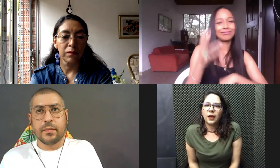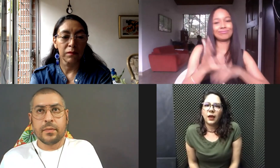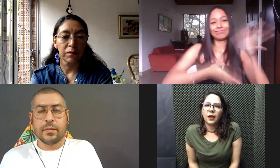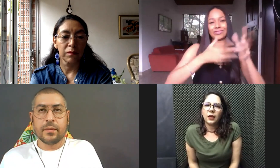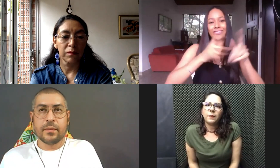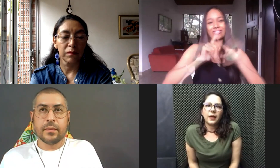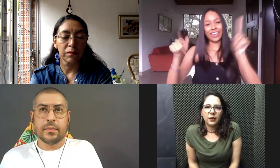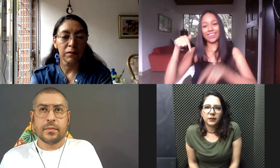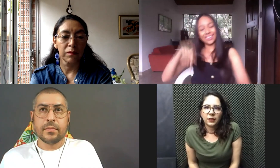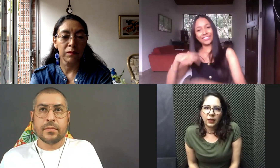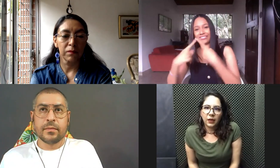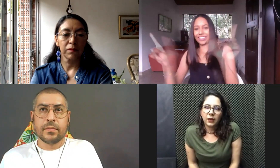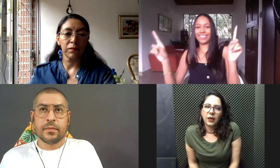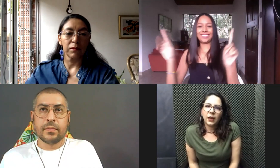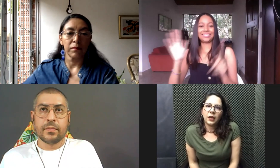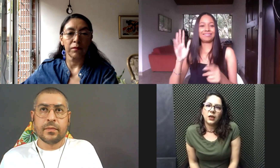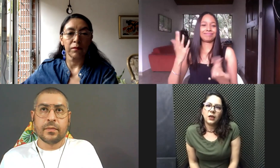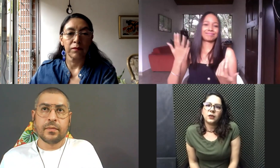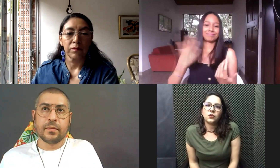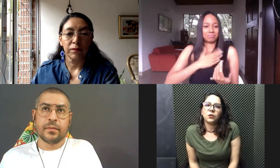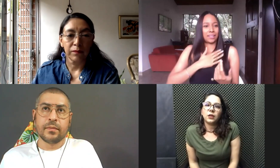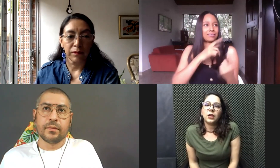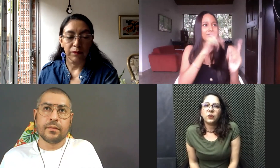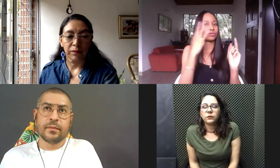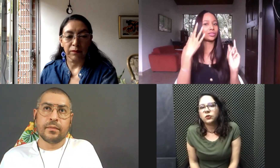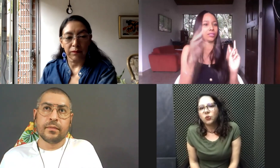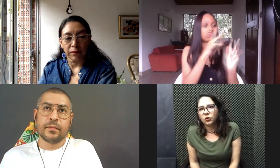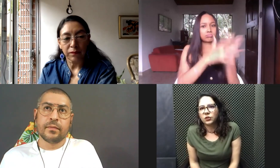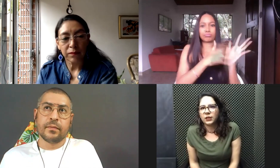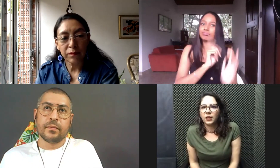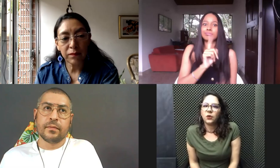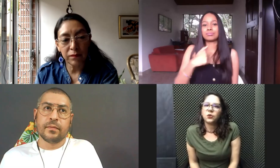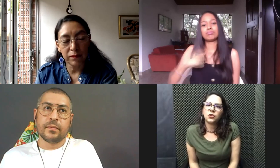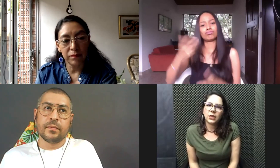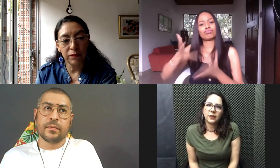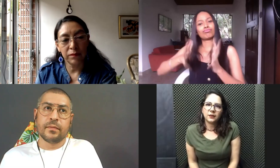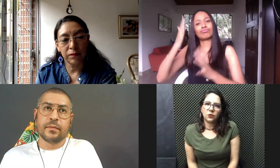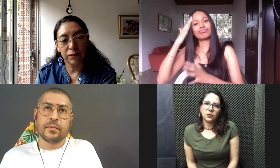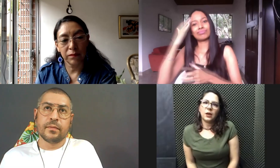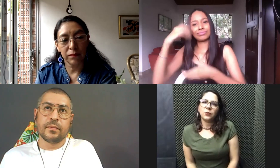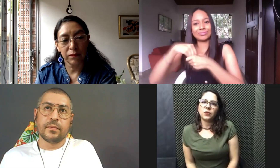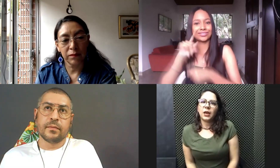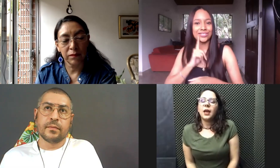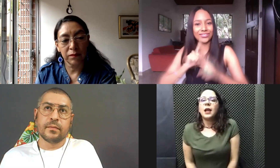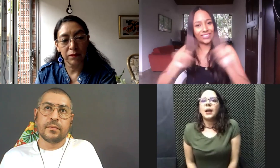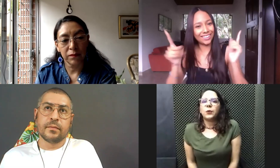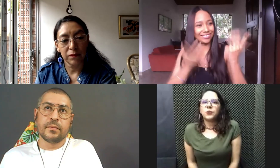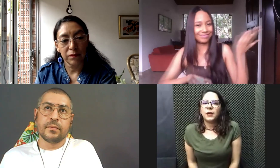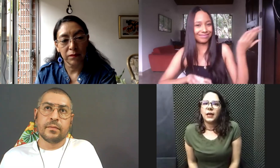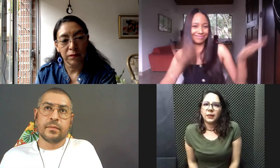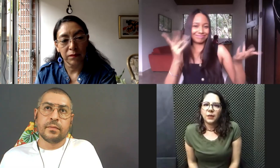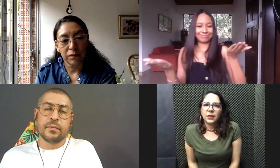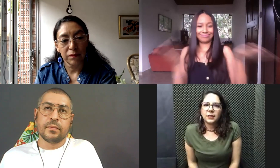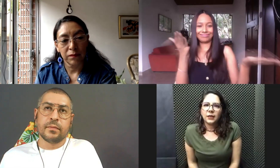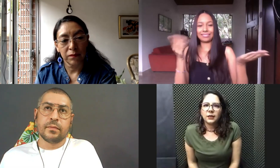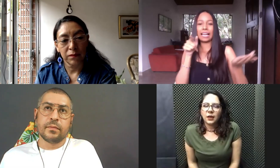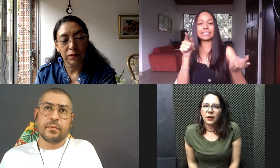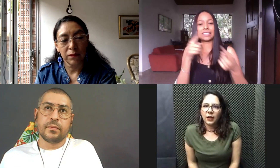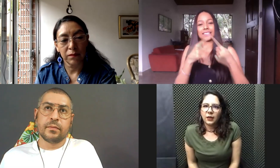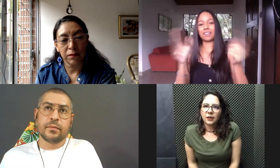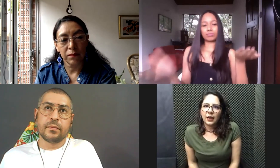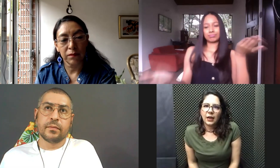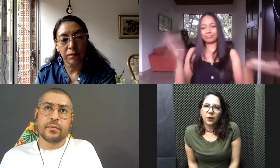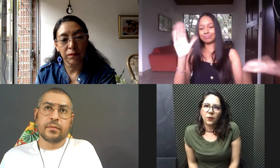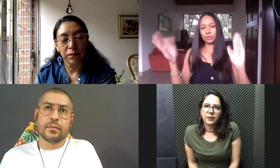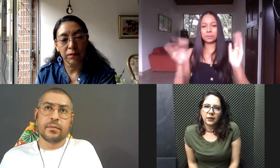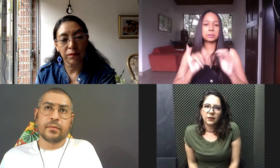madres y padres que tienen y que son sordos, que tienen hijos oyentes, entonces digamos que la posibilidad también está de